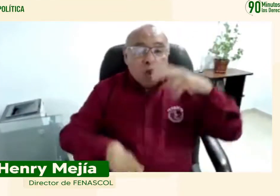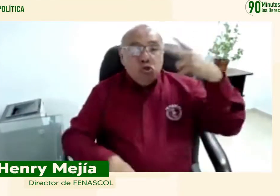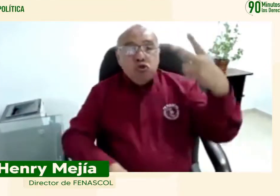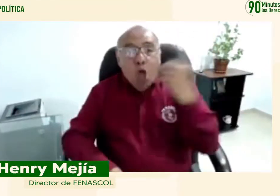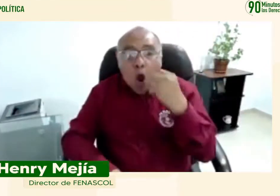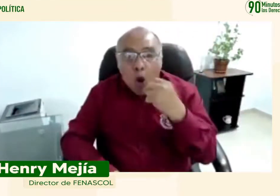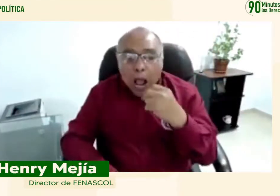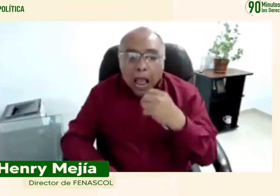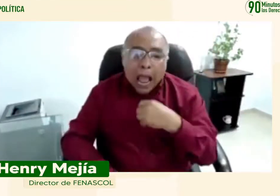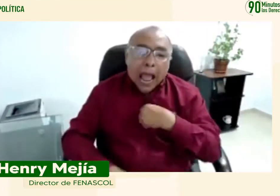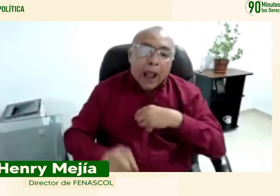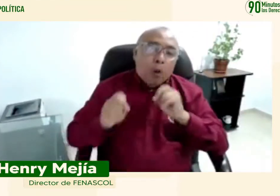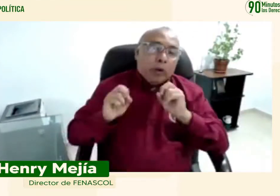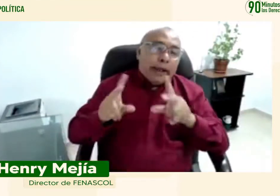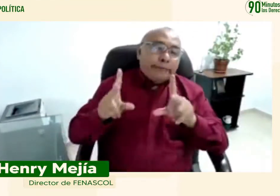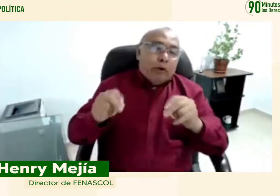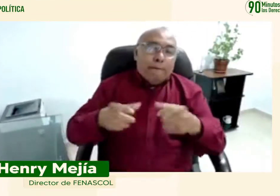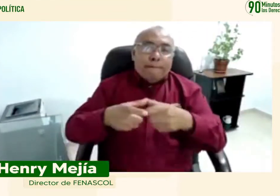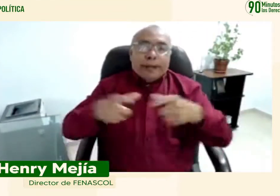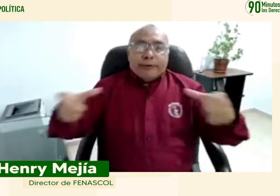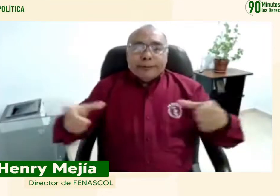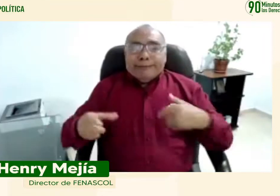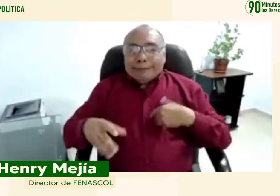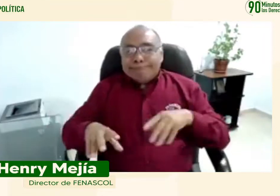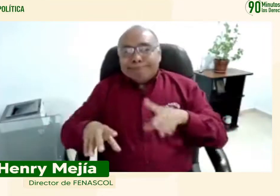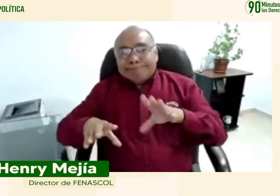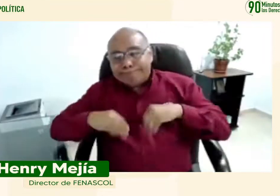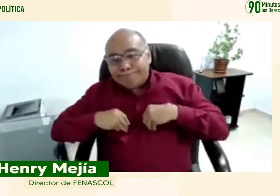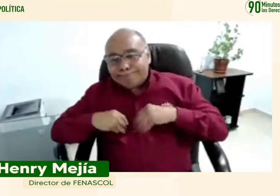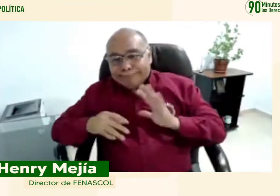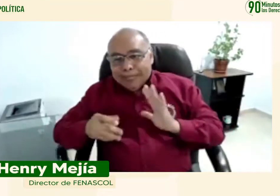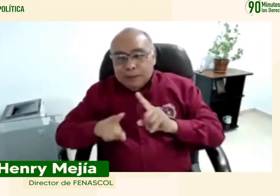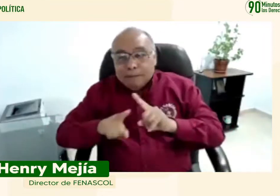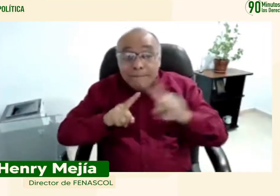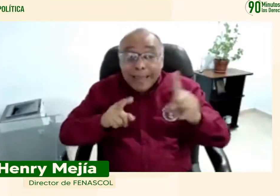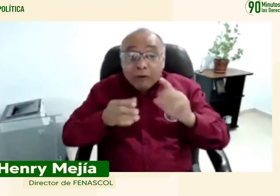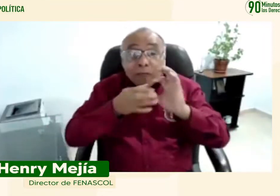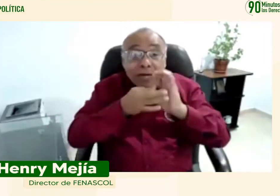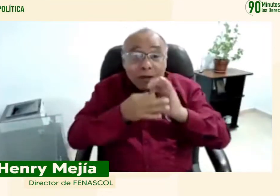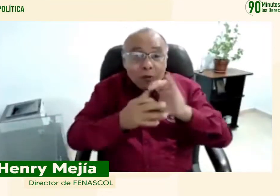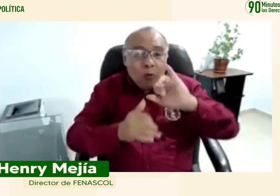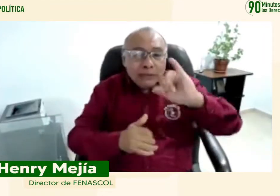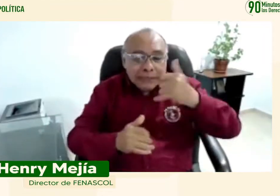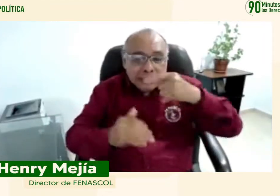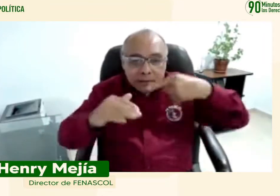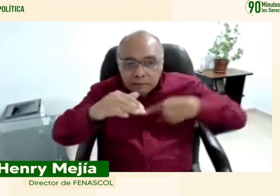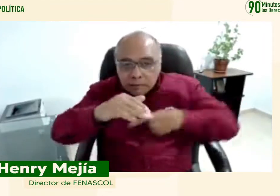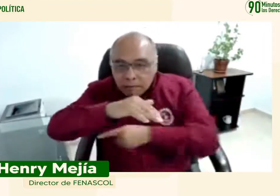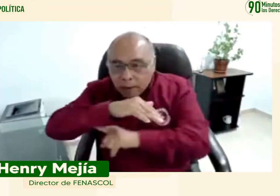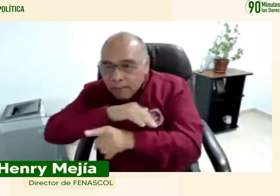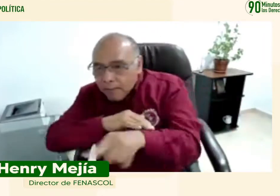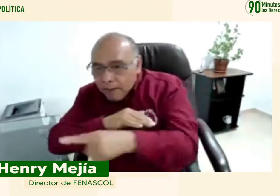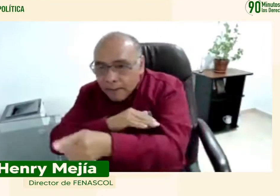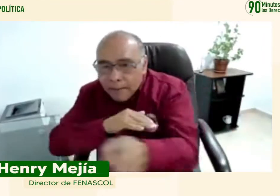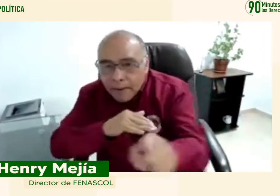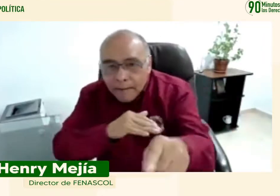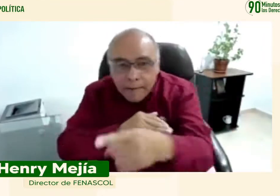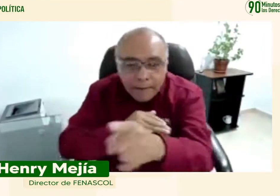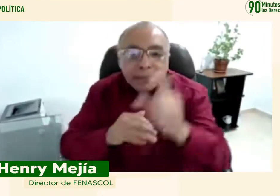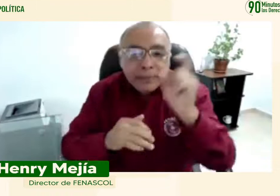y de pronto la asamblea decide que no en ese caso nosotros no podríamos hacerlo porque la mayoría ha tomado una decisión entonces nosotros como